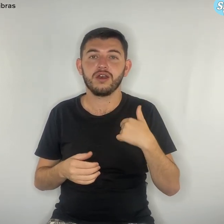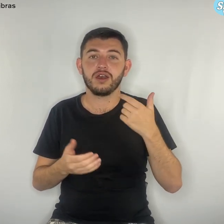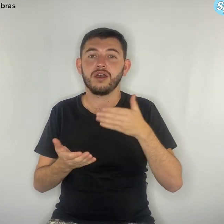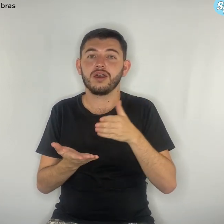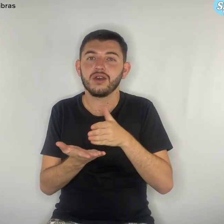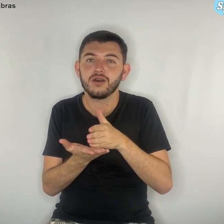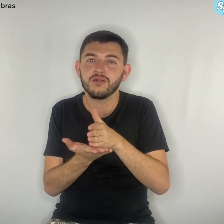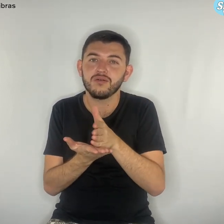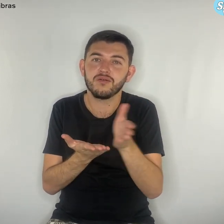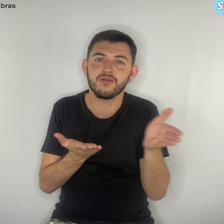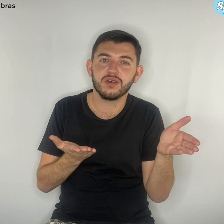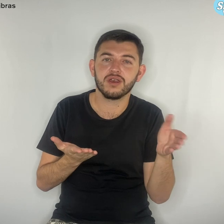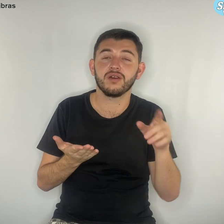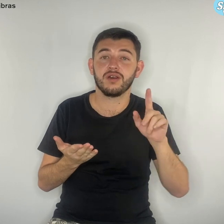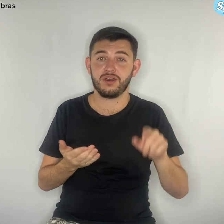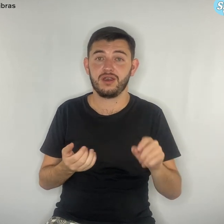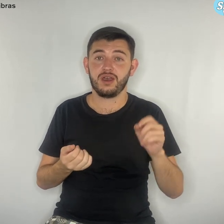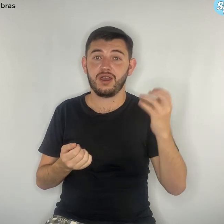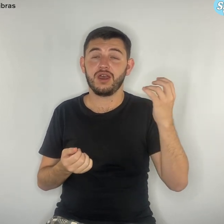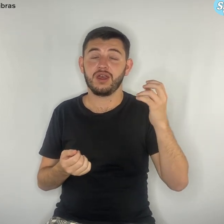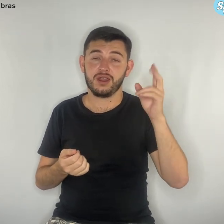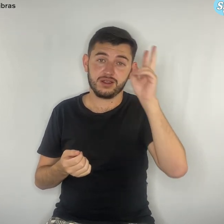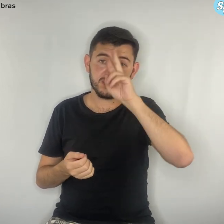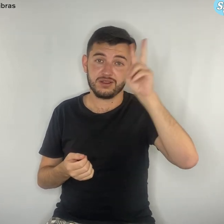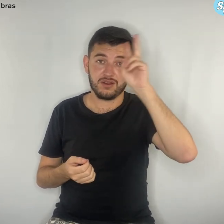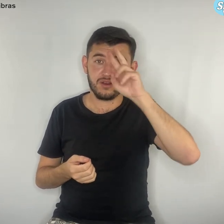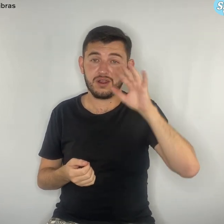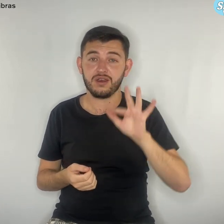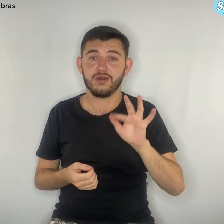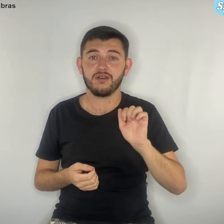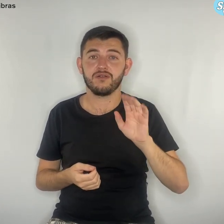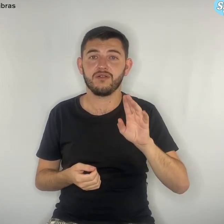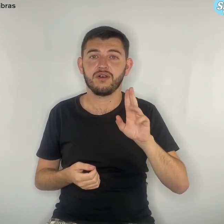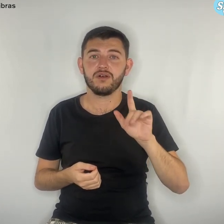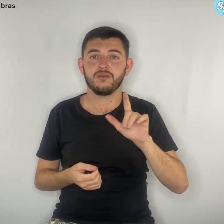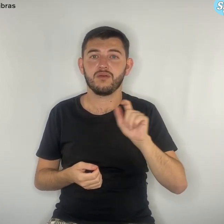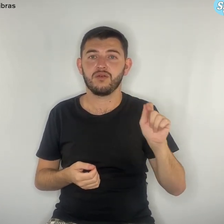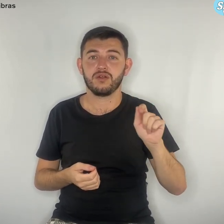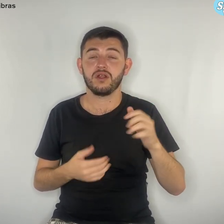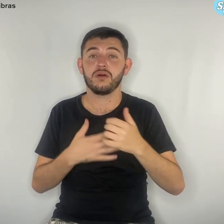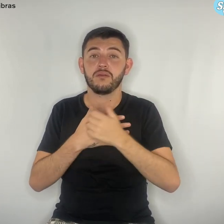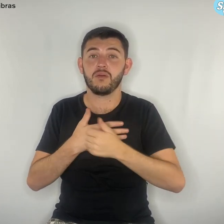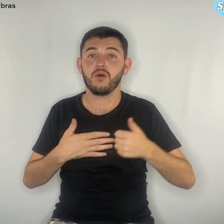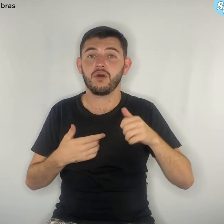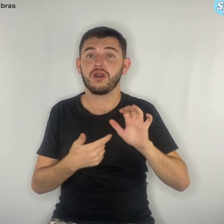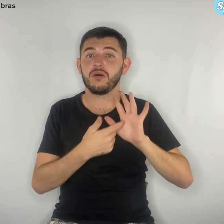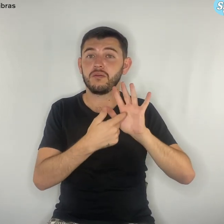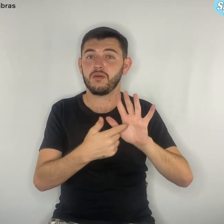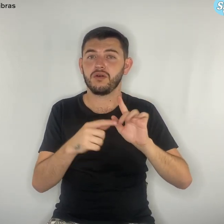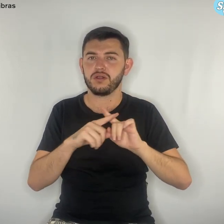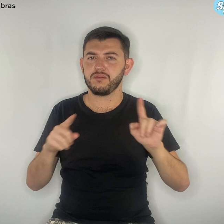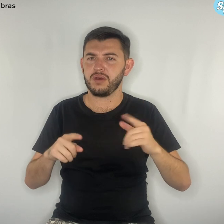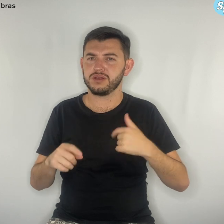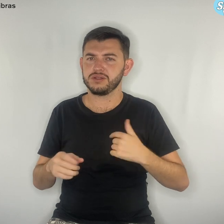comum das fábulas moralizantes. Não por nos assombrar, mas, ao contrário,